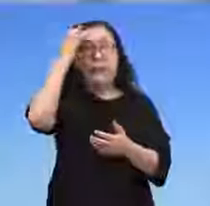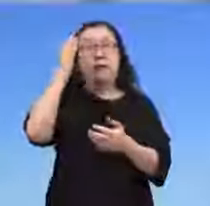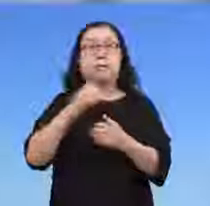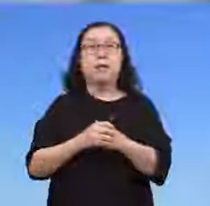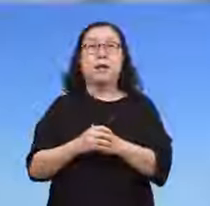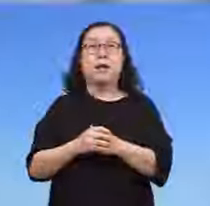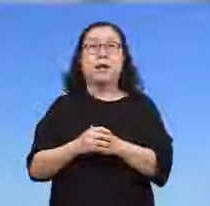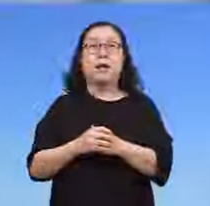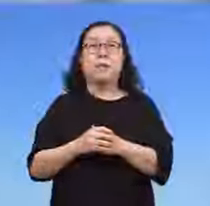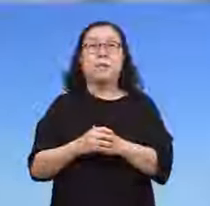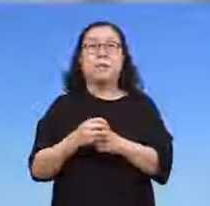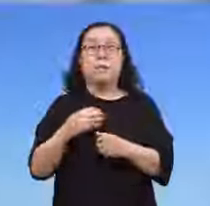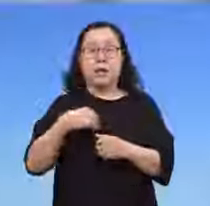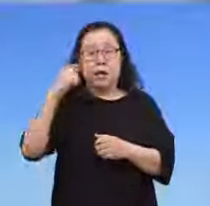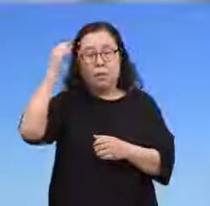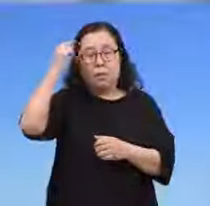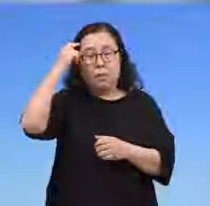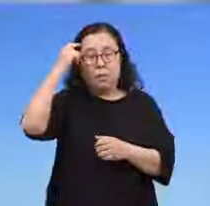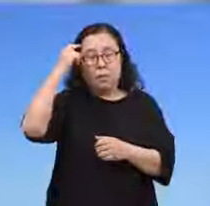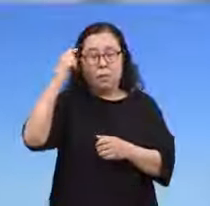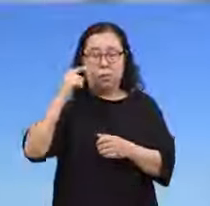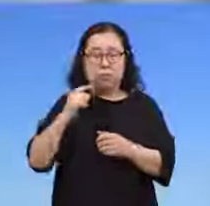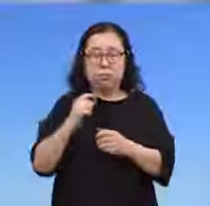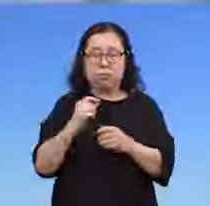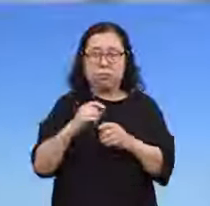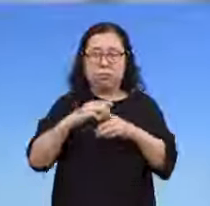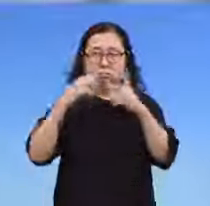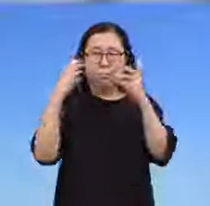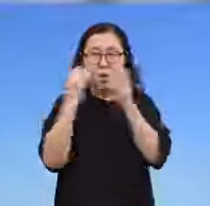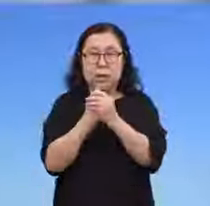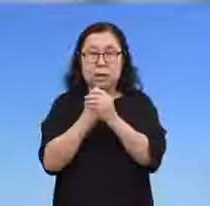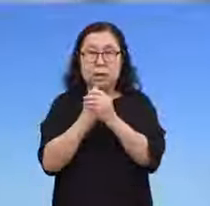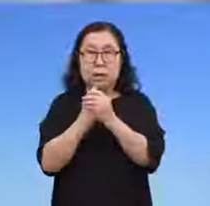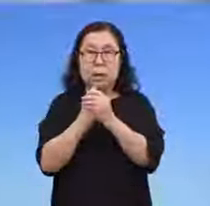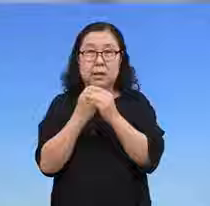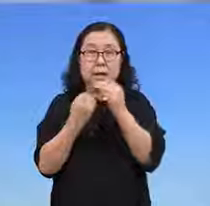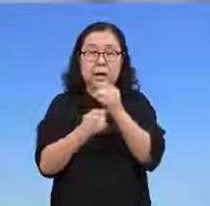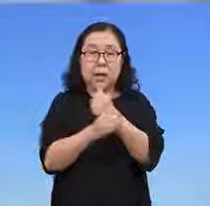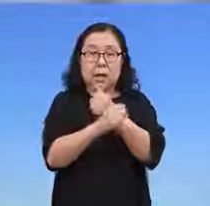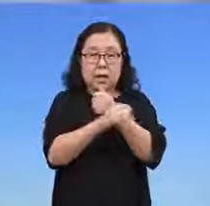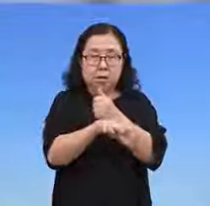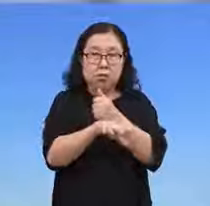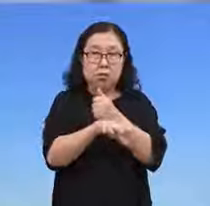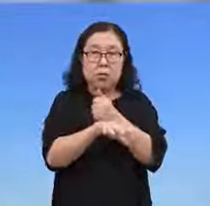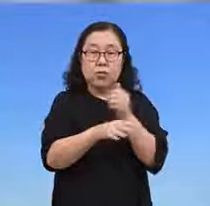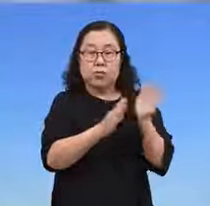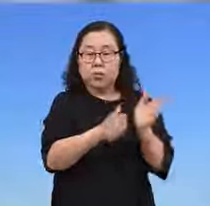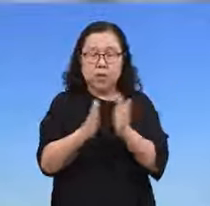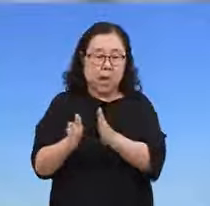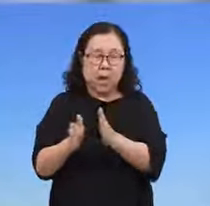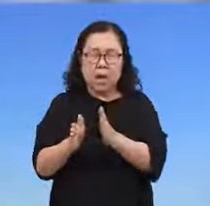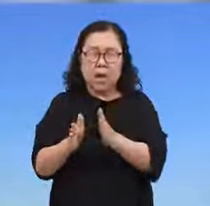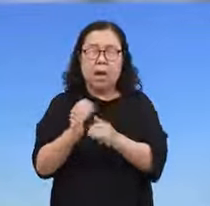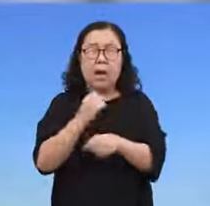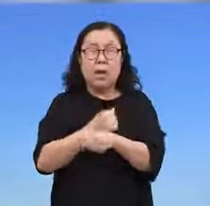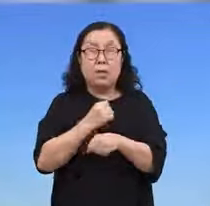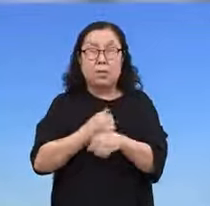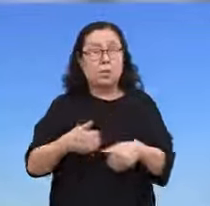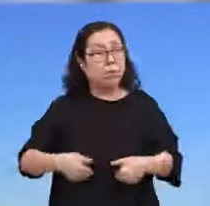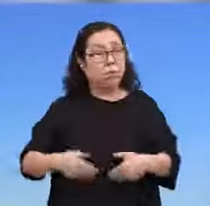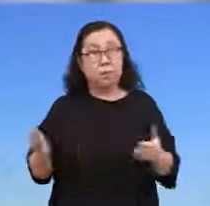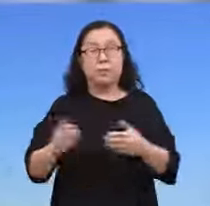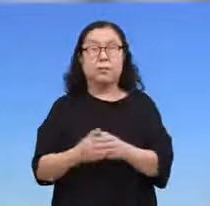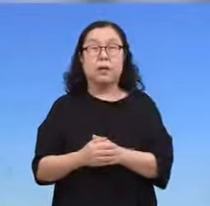뭐 완전 군장을 껍데기 다 갖추면 무슨 소용이에요. 이 기계가 이거 최신 폰인데 이거 내가 120만 원 주고